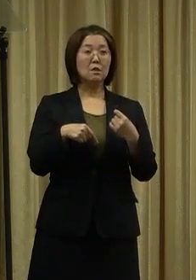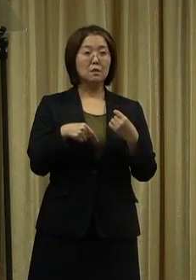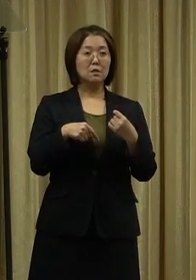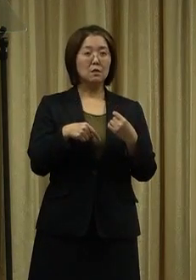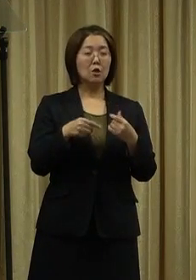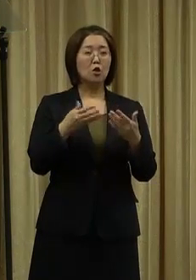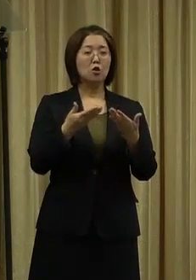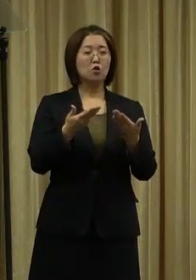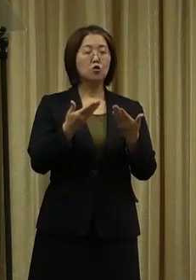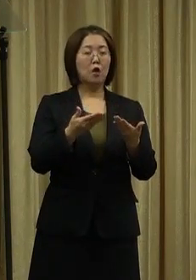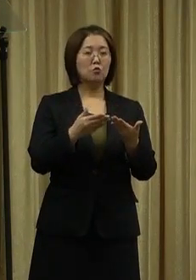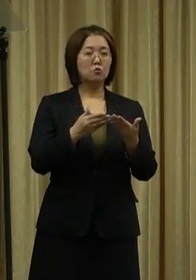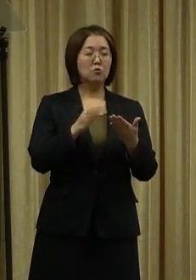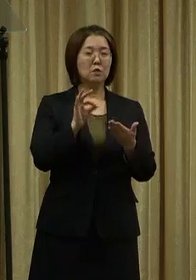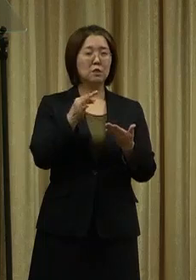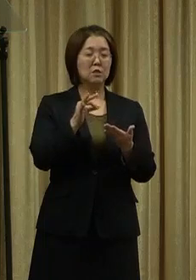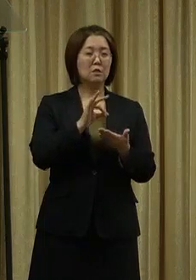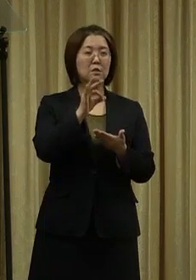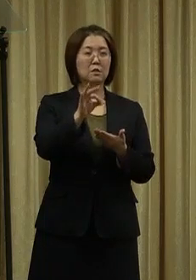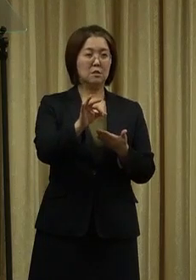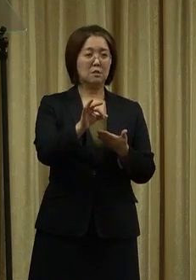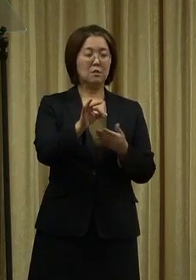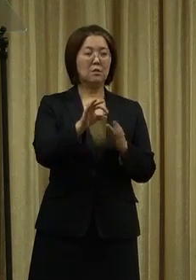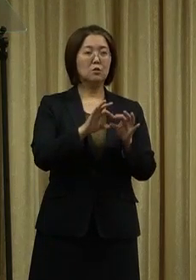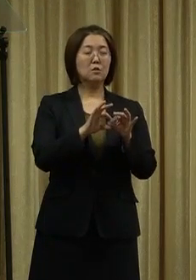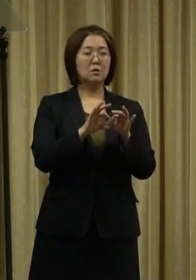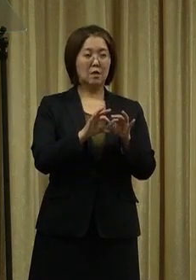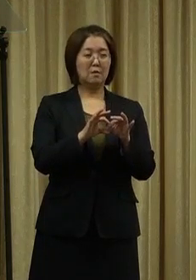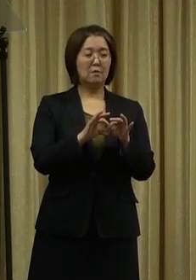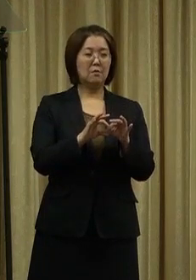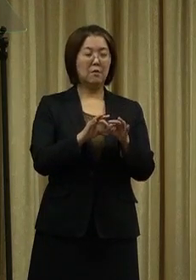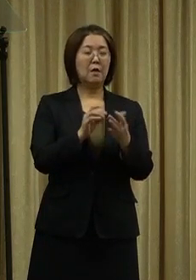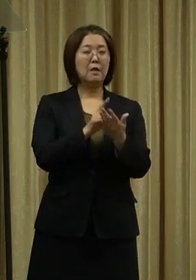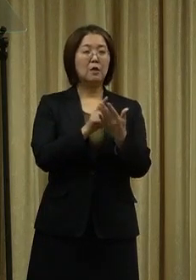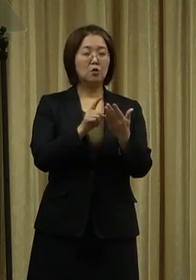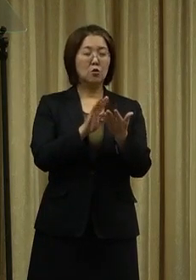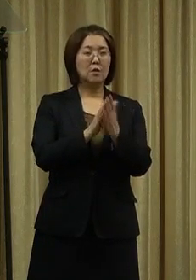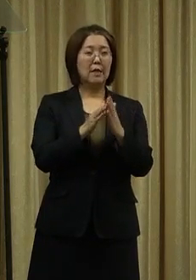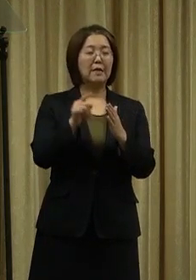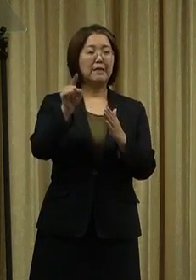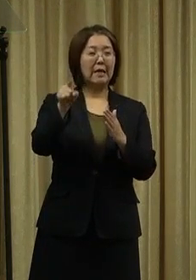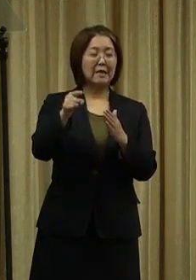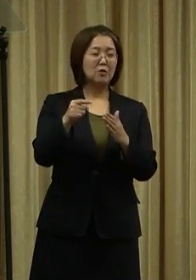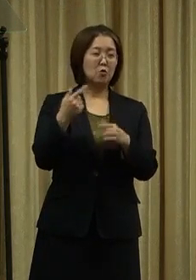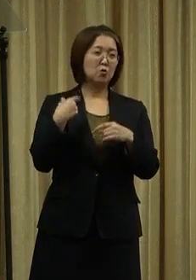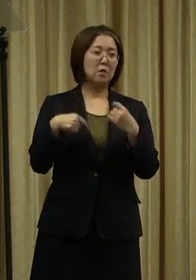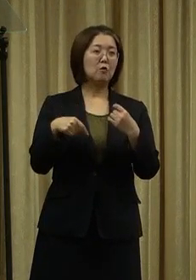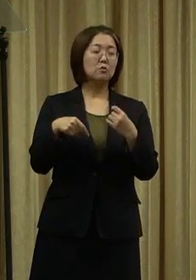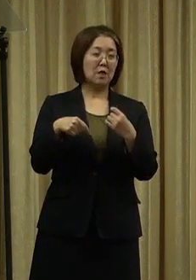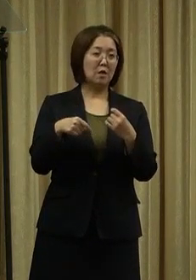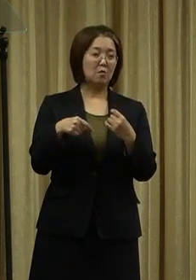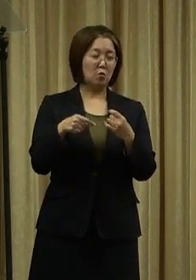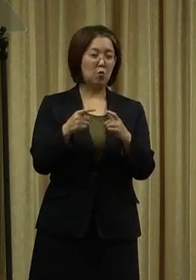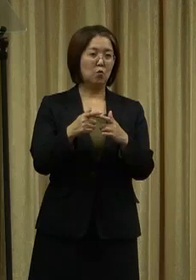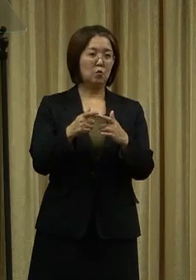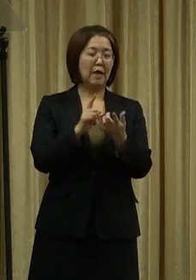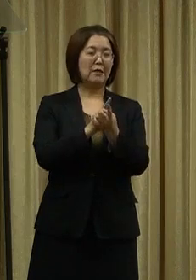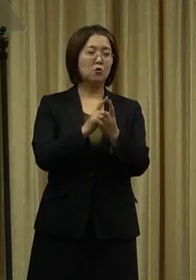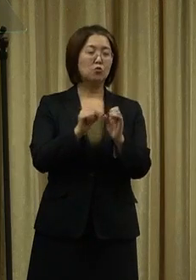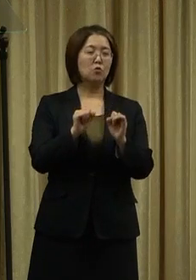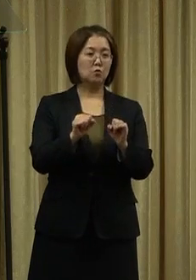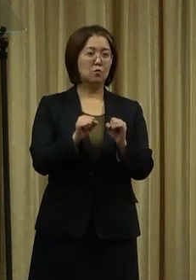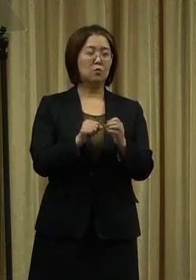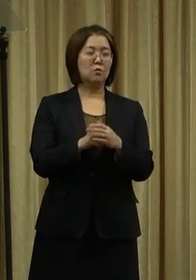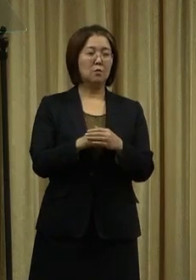制度について、対象を県外高校出身者に拡充するとともに、貸与額も増額